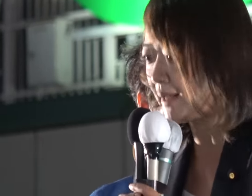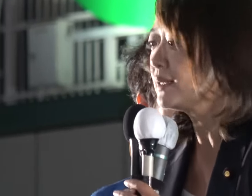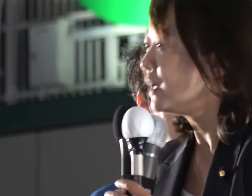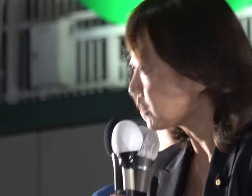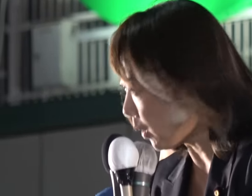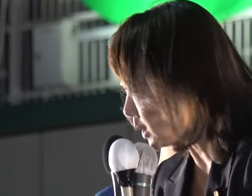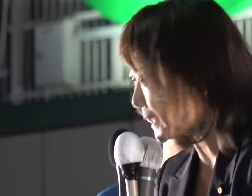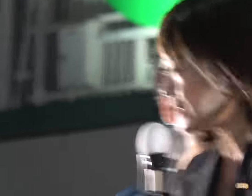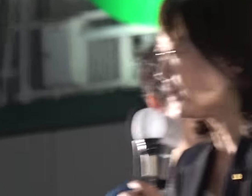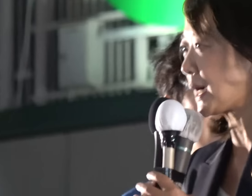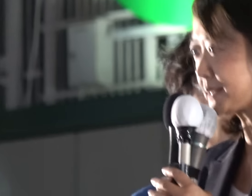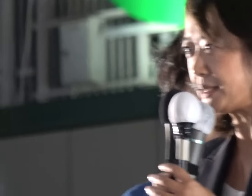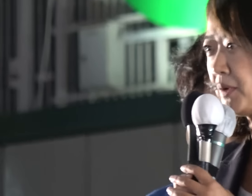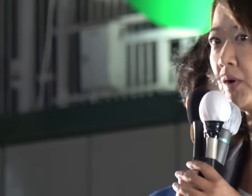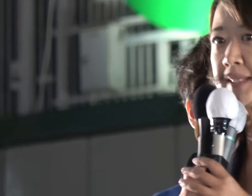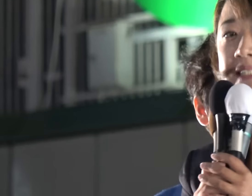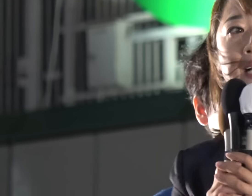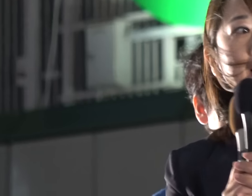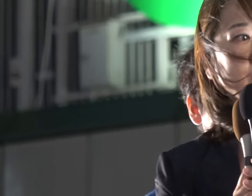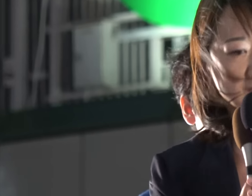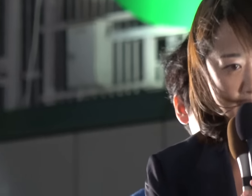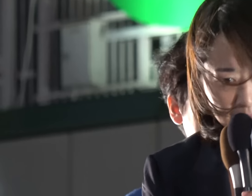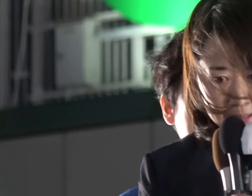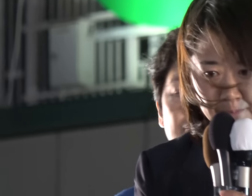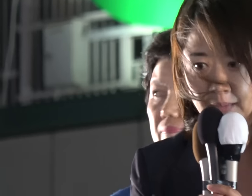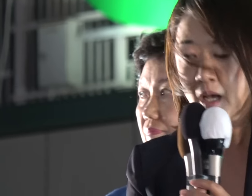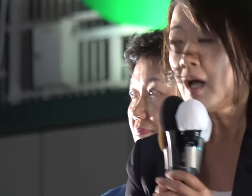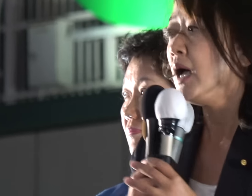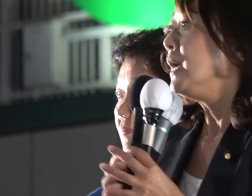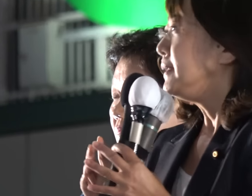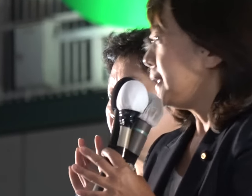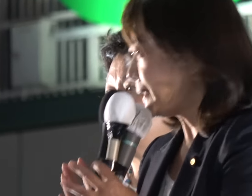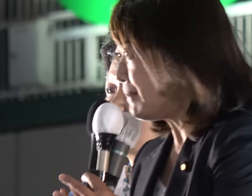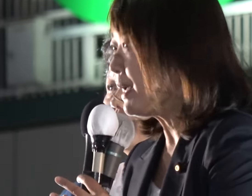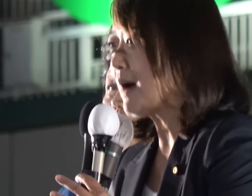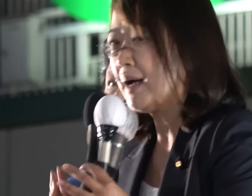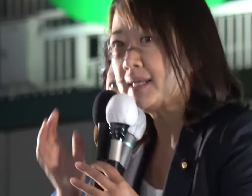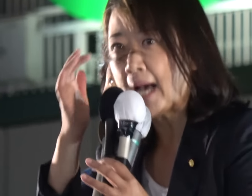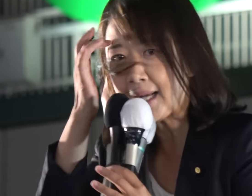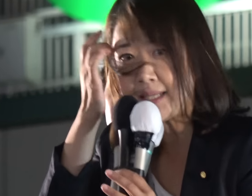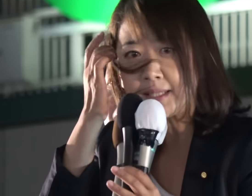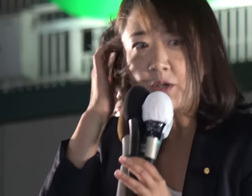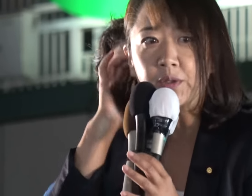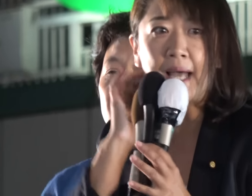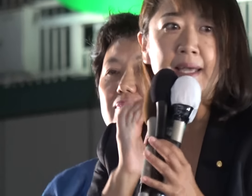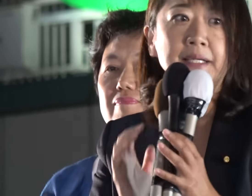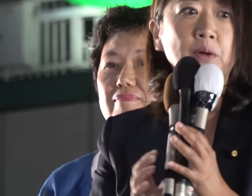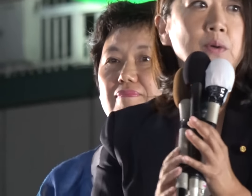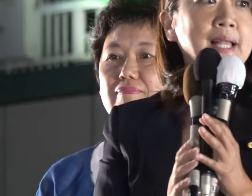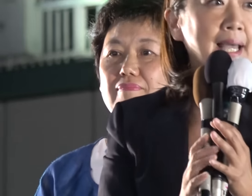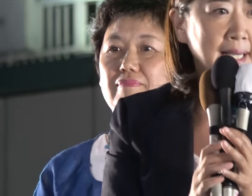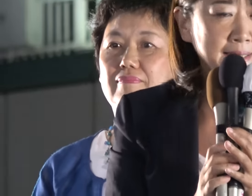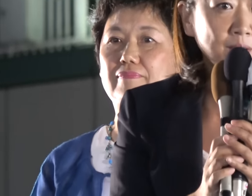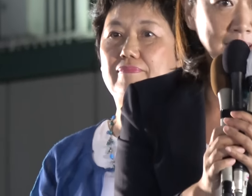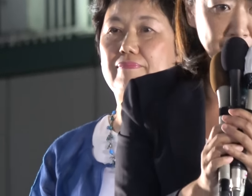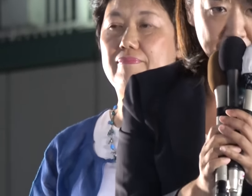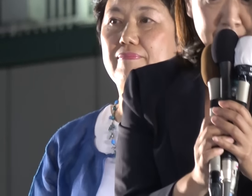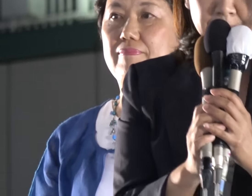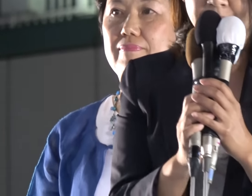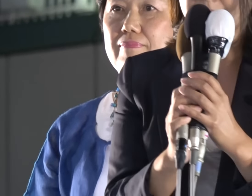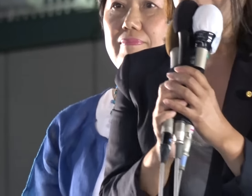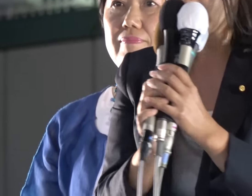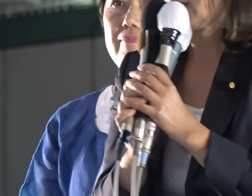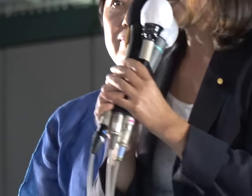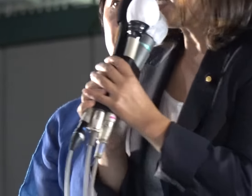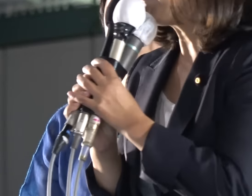うした候補者だと確信をいたしたからでございます。2点目はやはり既得権益との対決でございます